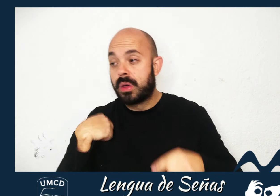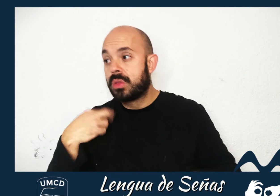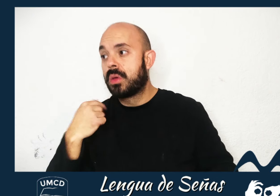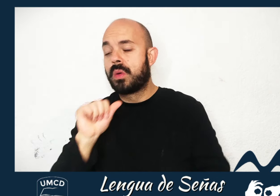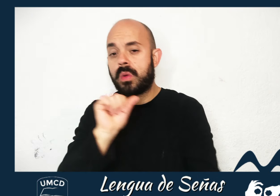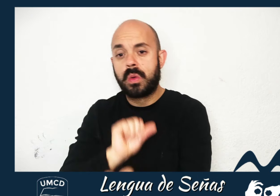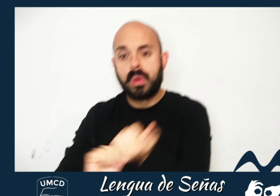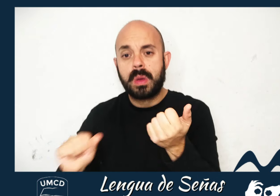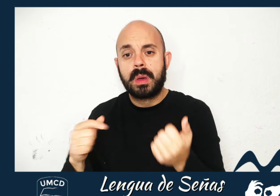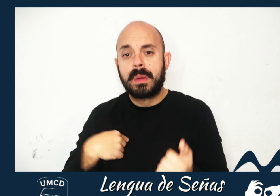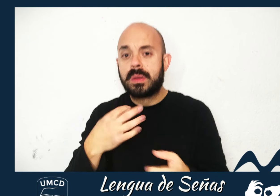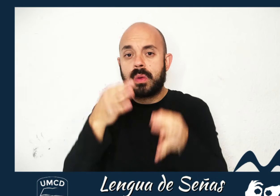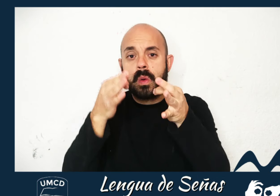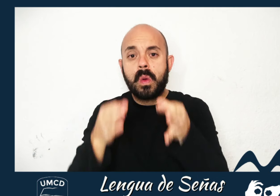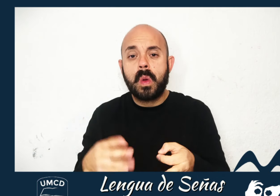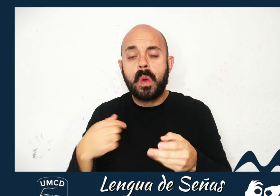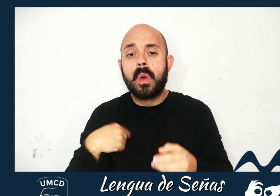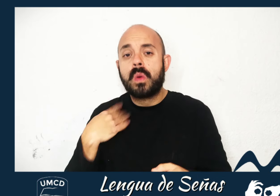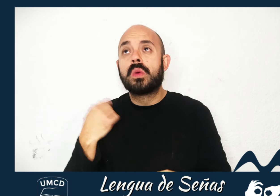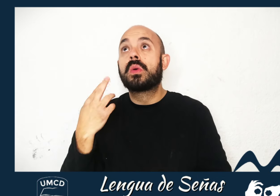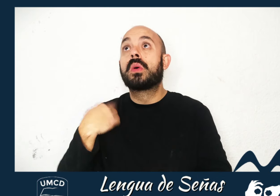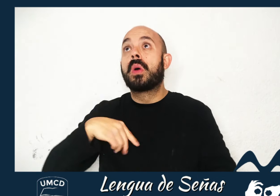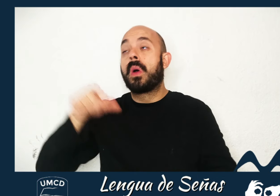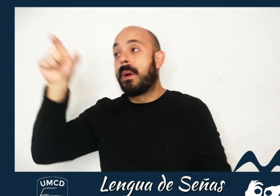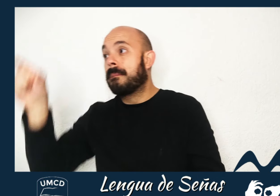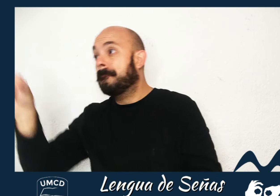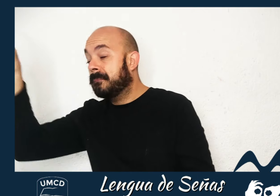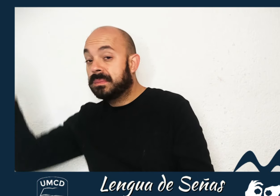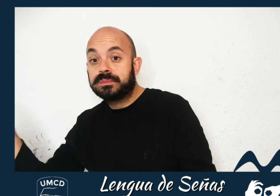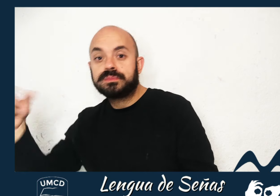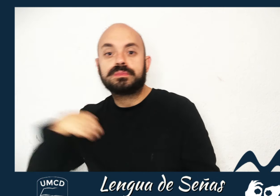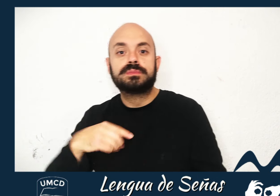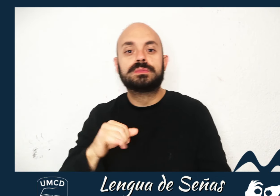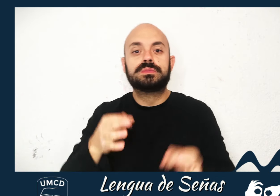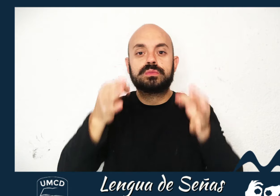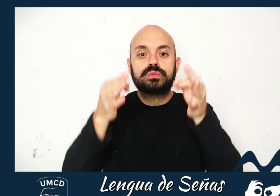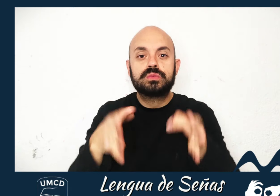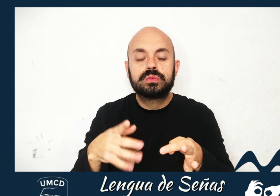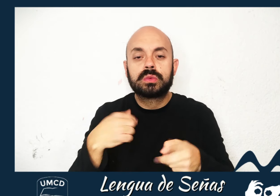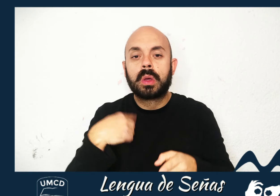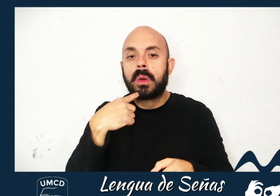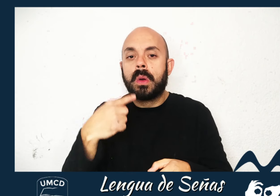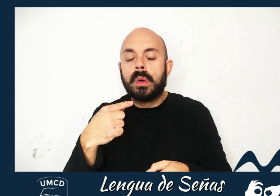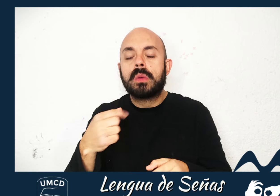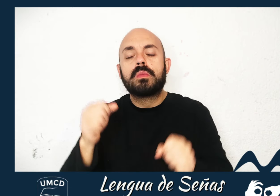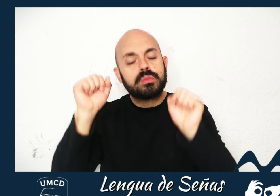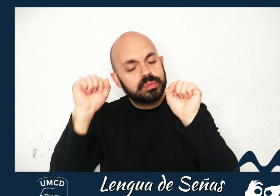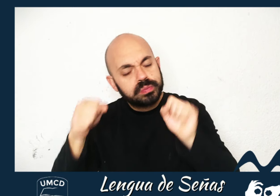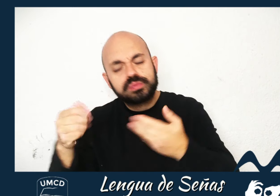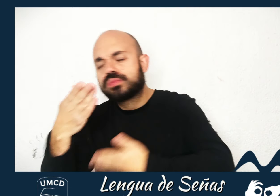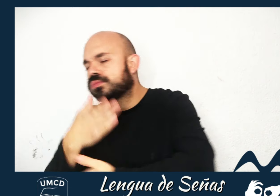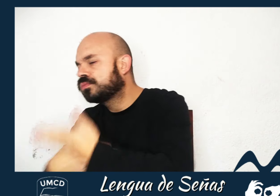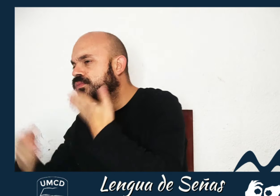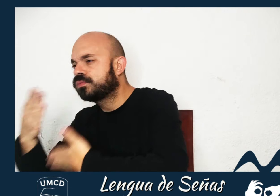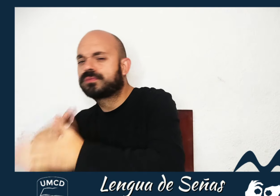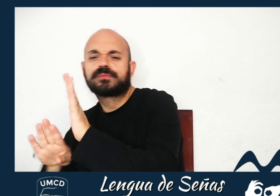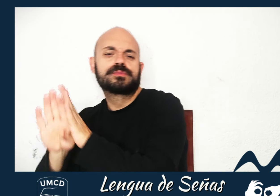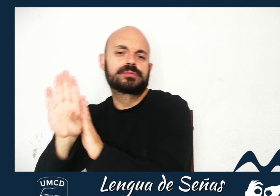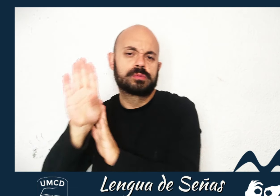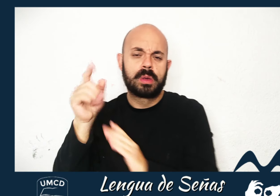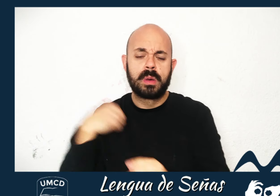ahí es donde Dios se manifiesta más y más conmigo. En mi obediencia y en mi trato a los demás se va a desarrollar